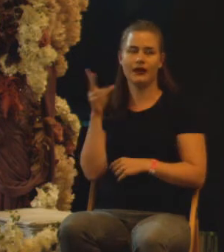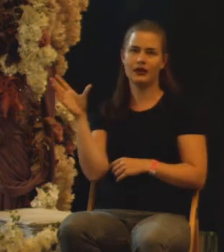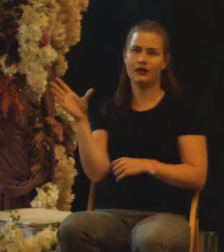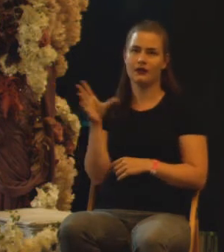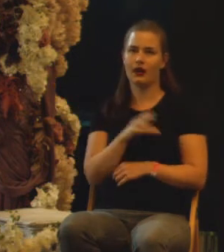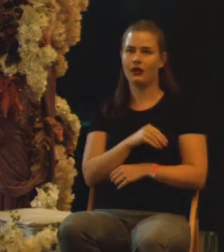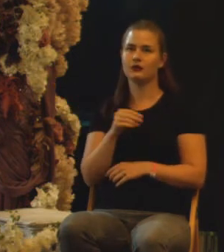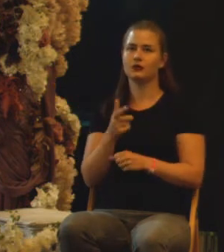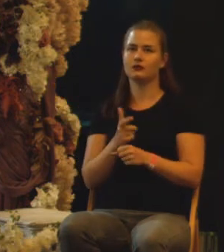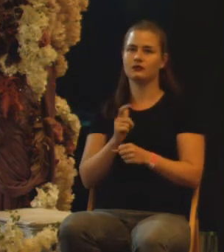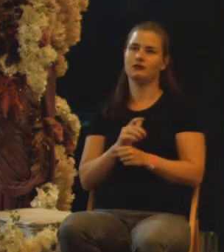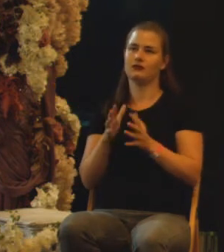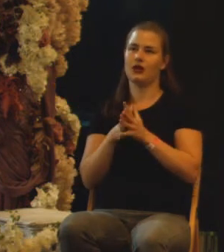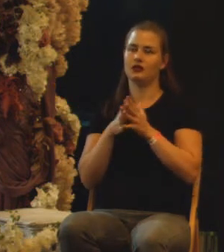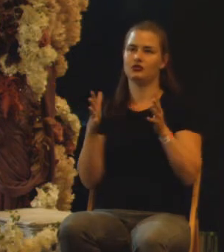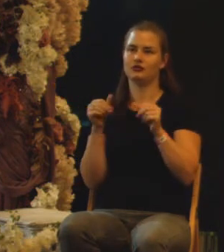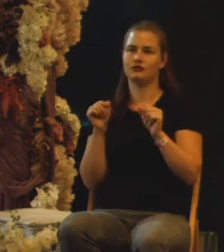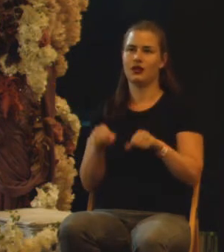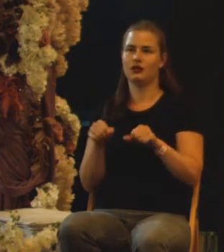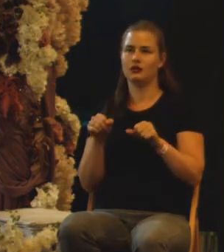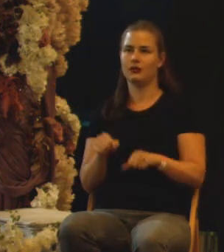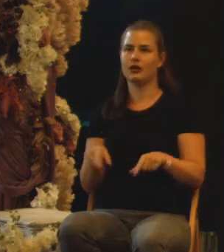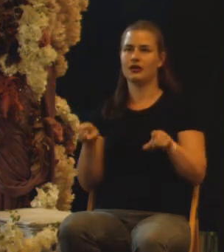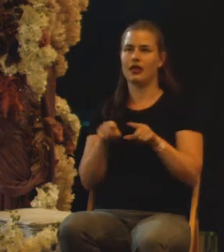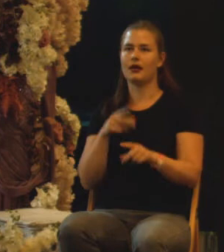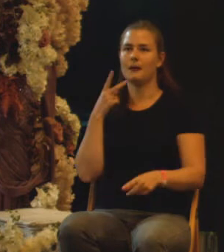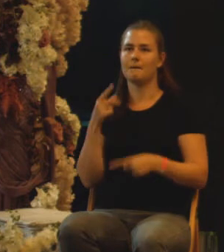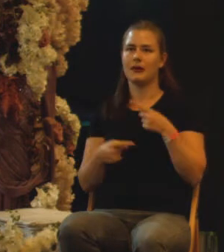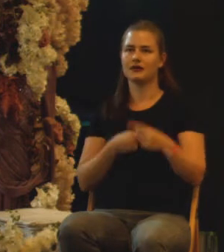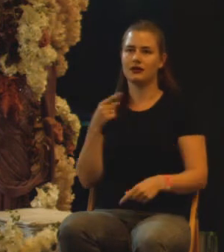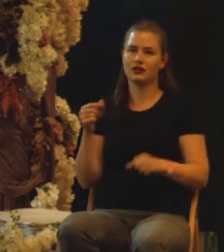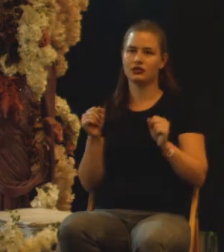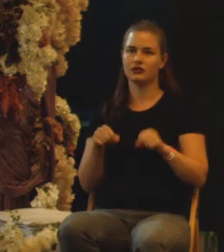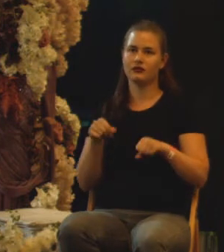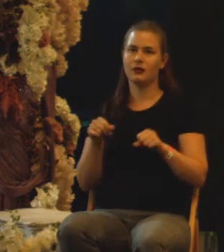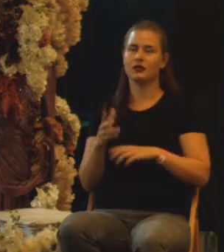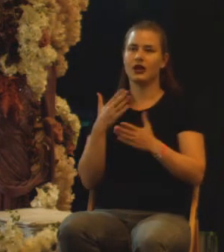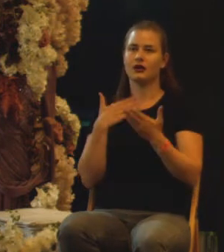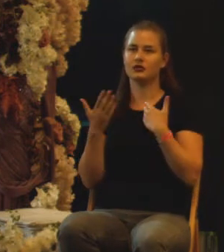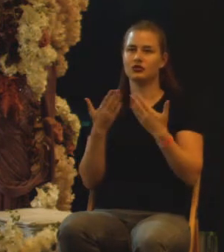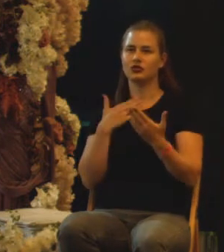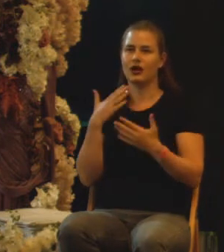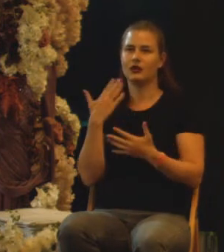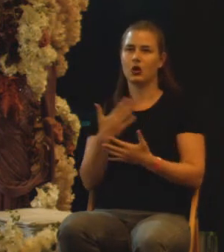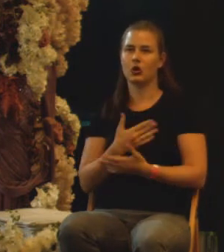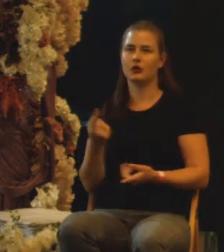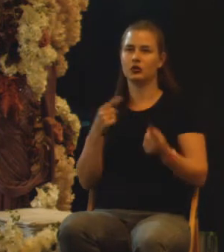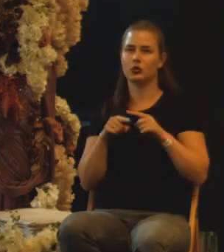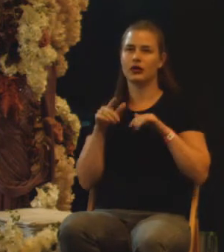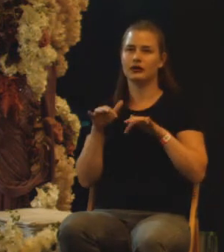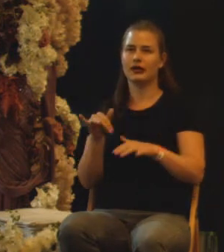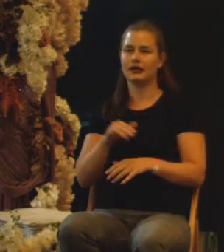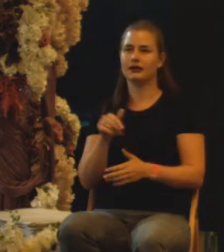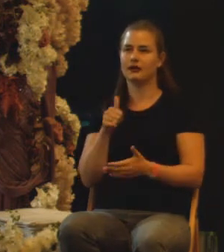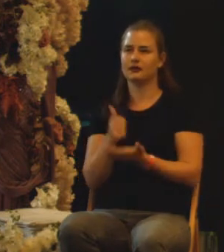всем невероятные возможности, вот такие бесконечные возможности общения, любви, взаимодействия и, конечно